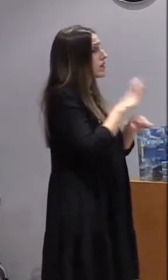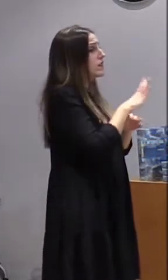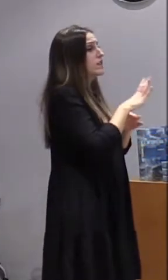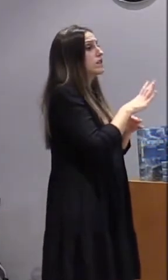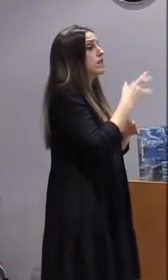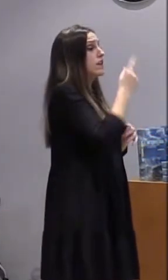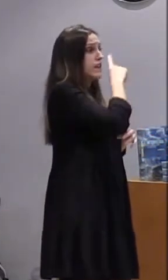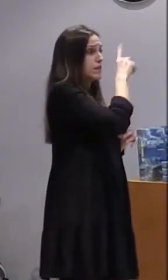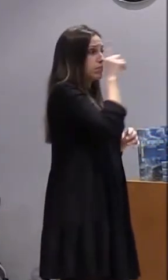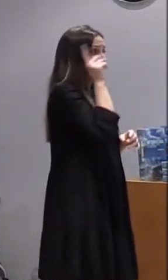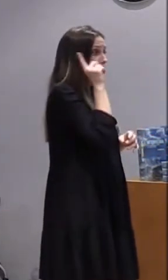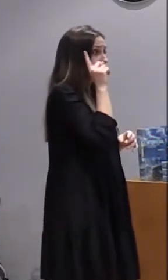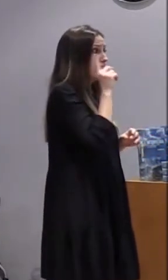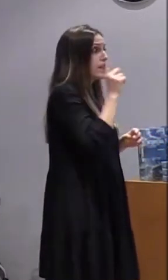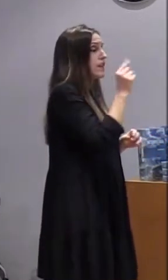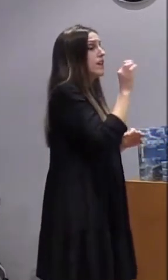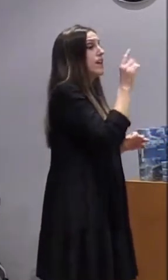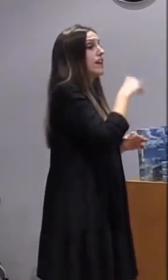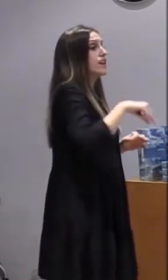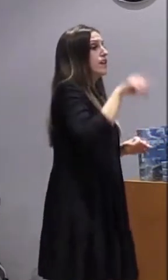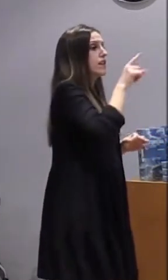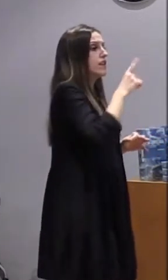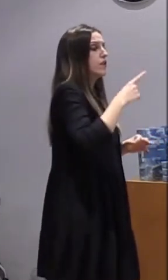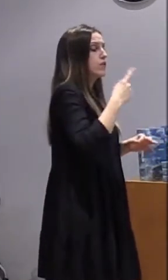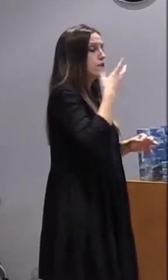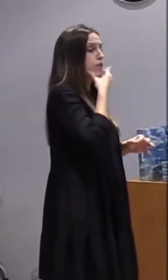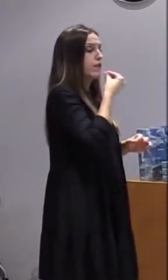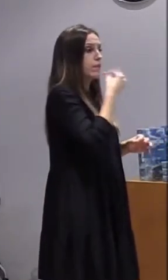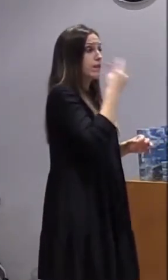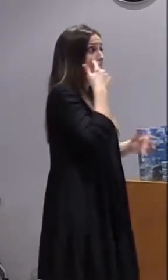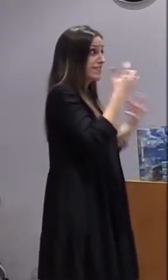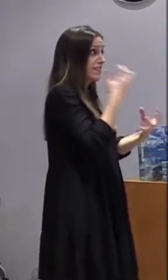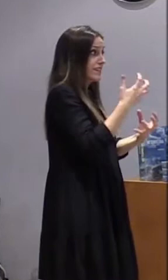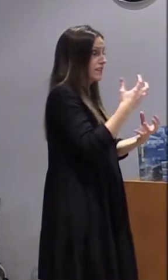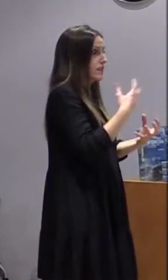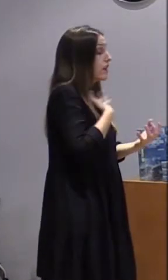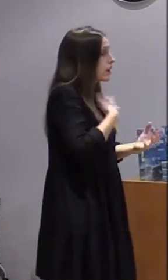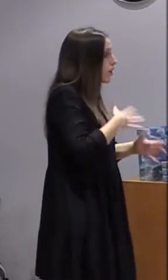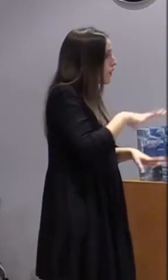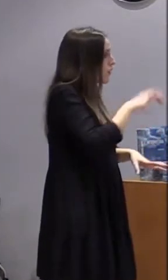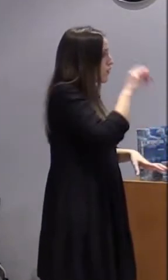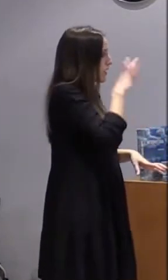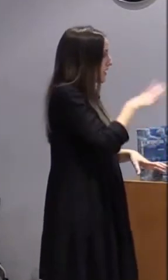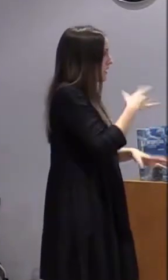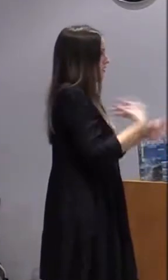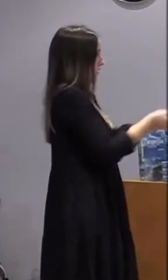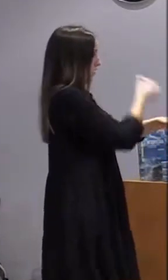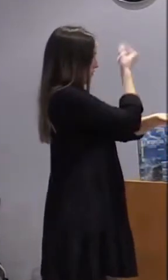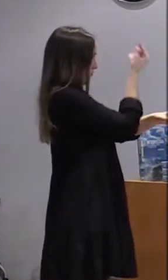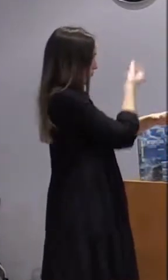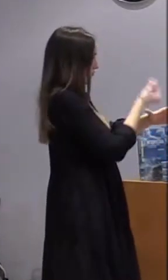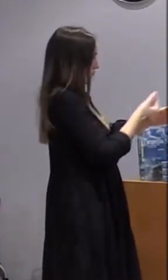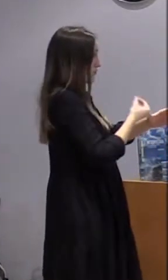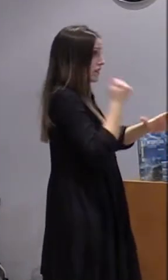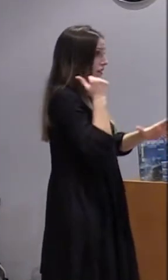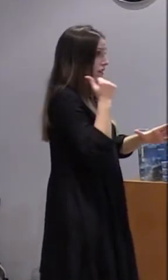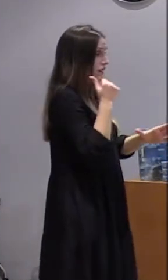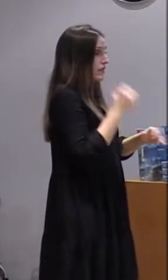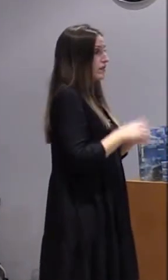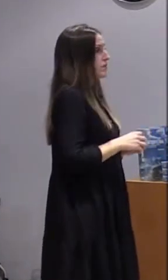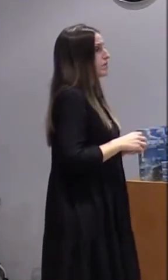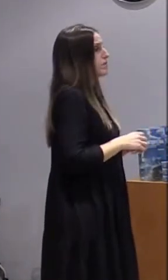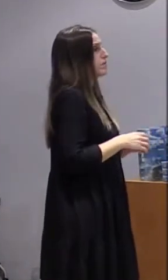hace unos años, en el Círculo de Bellas Artes, se trajeron. Era emocionante, ¿no? Ver dibujos a mano alzada hechos por Goethe de nubes